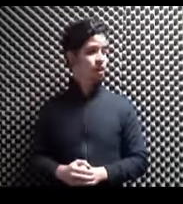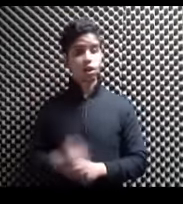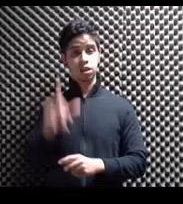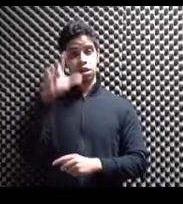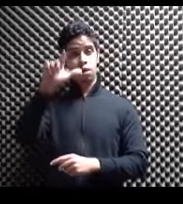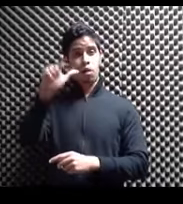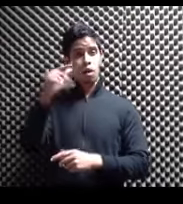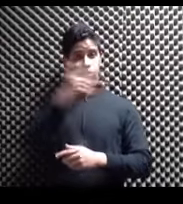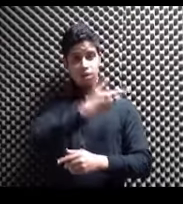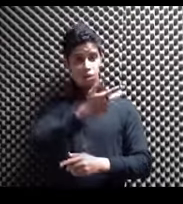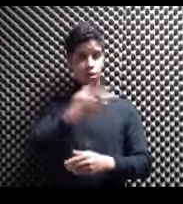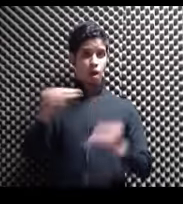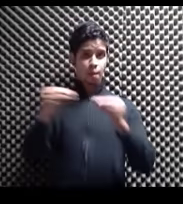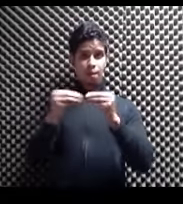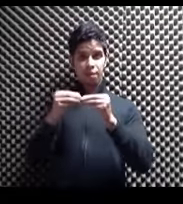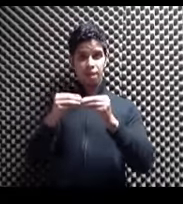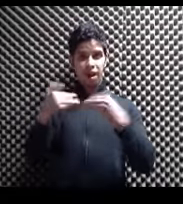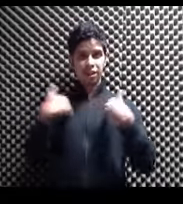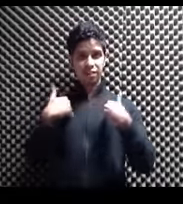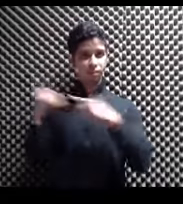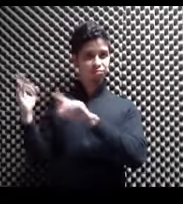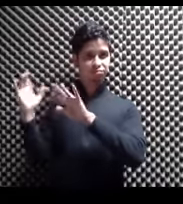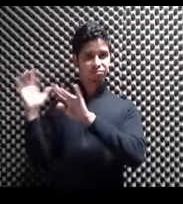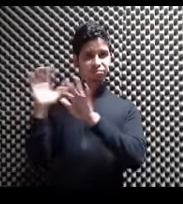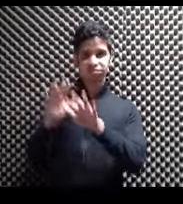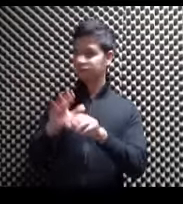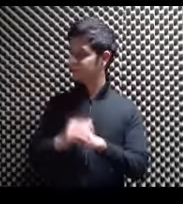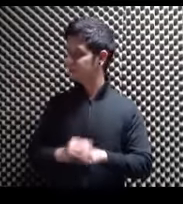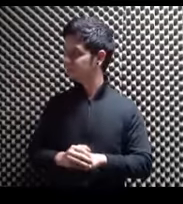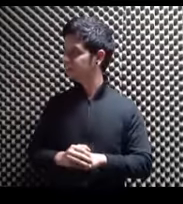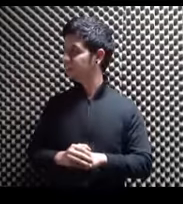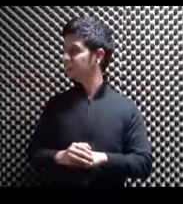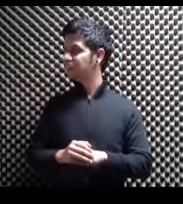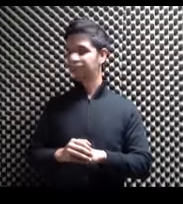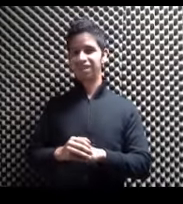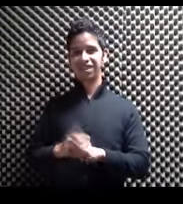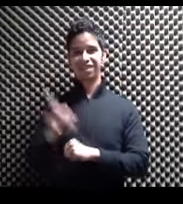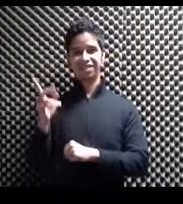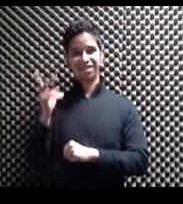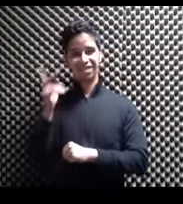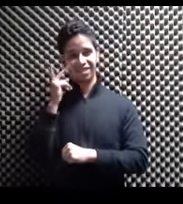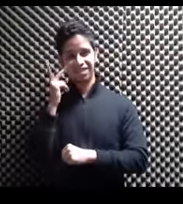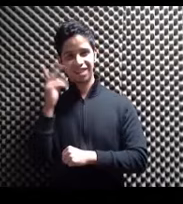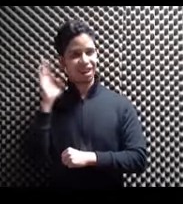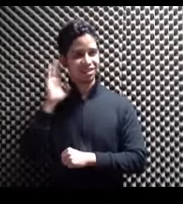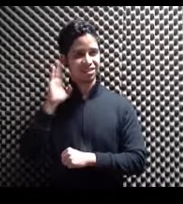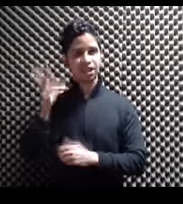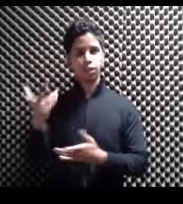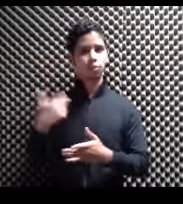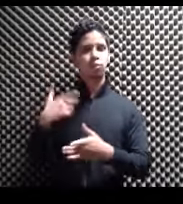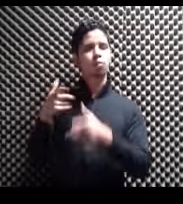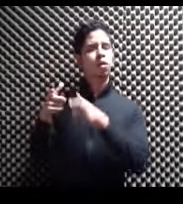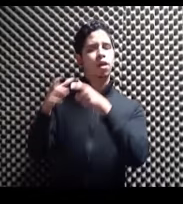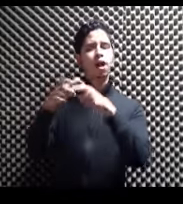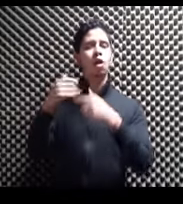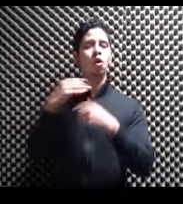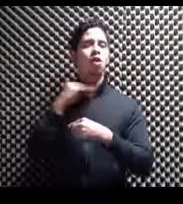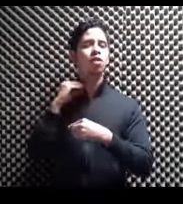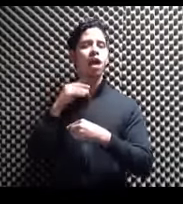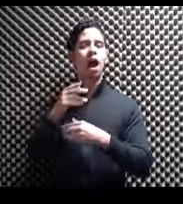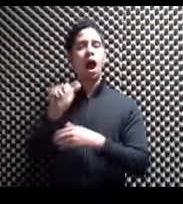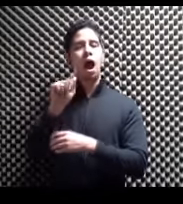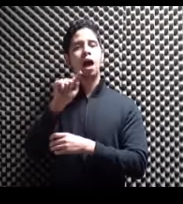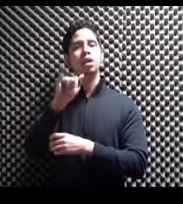de vergüenza. Mira que. Mira, ya te arrastras, que poner el collar antipulga también. Qué época de vergüenza. No hables de pulga, que nos empezamos a rascar. Oh,